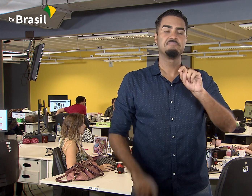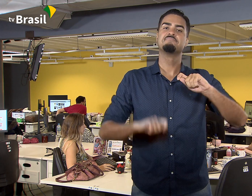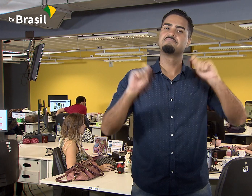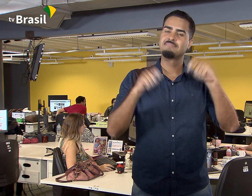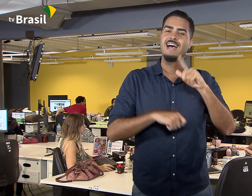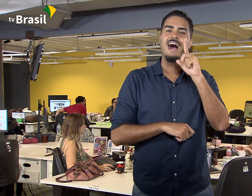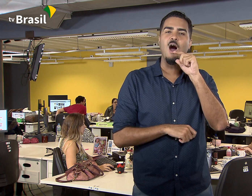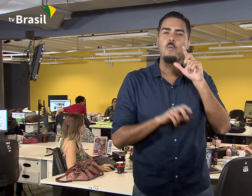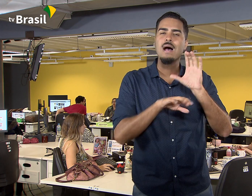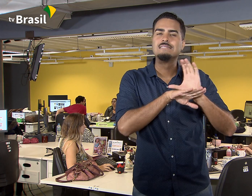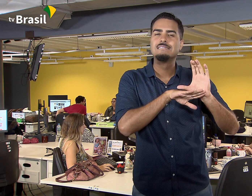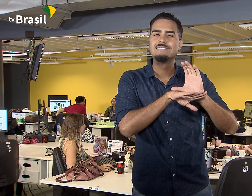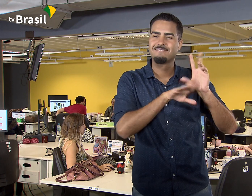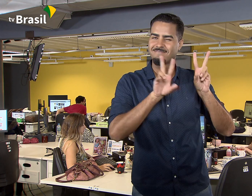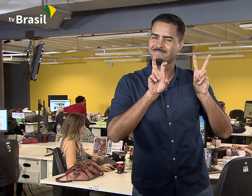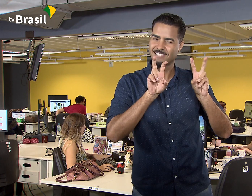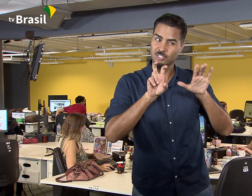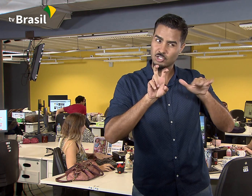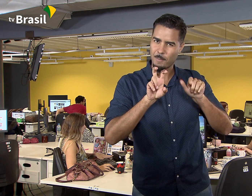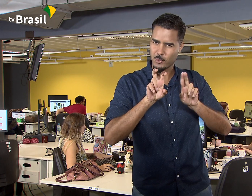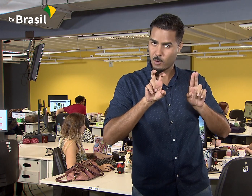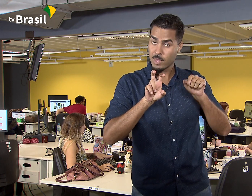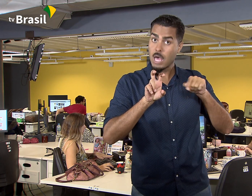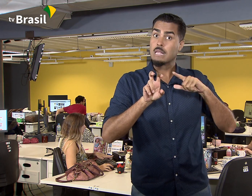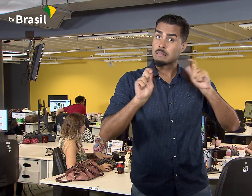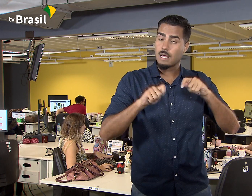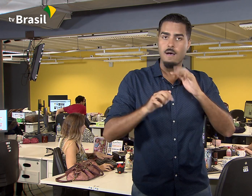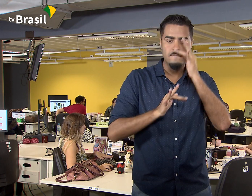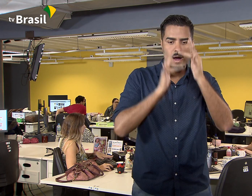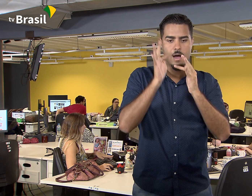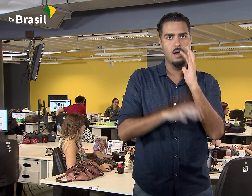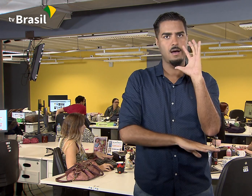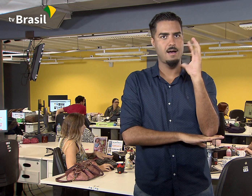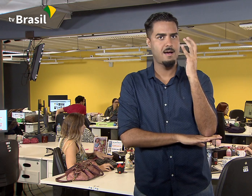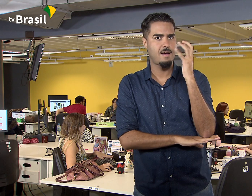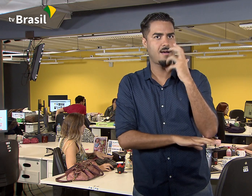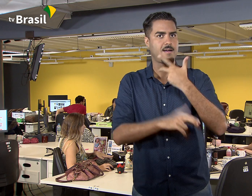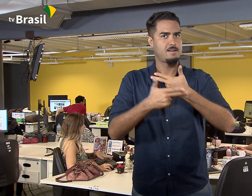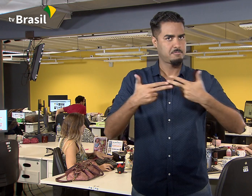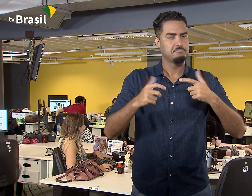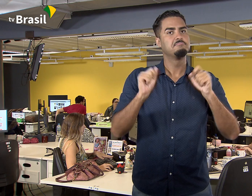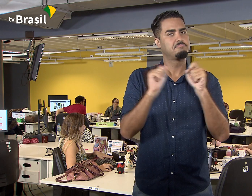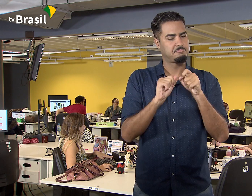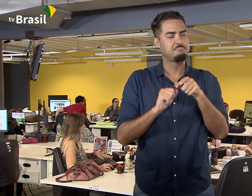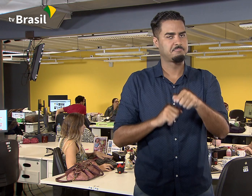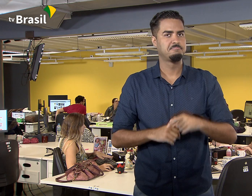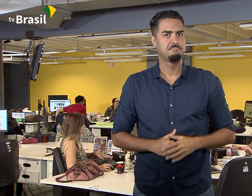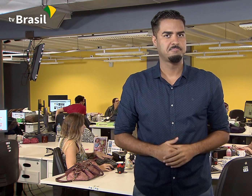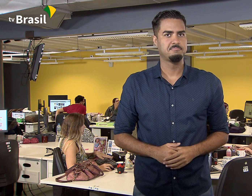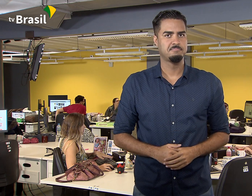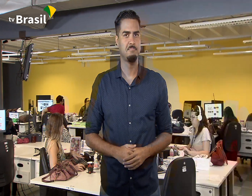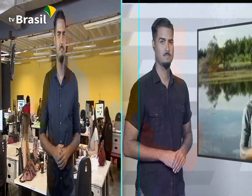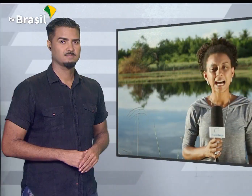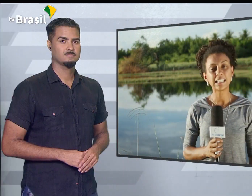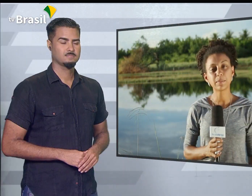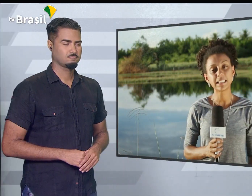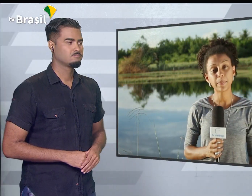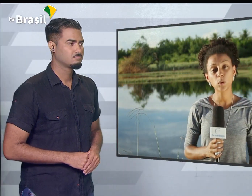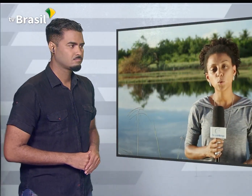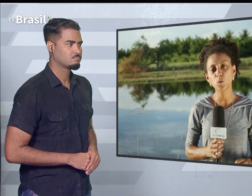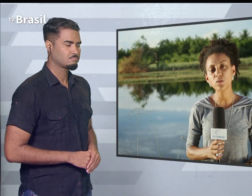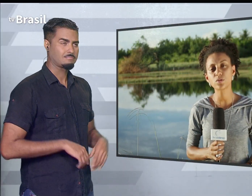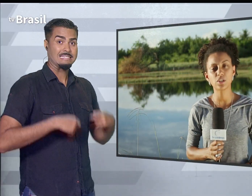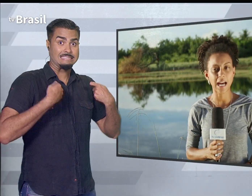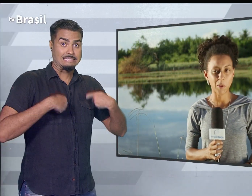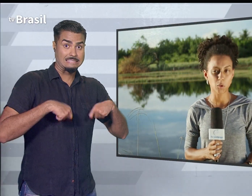Juazeiro, as águas cinzas, como são chamadas, servem para irrigar plantas frutíferas e forrageiras. A demanda